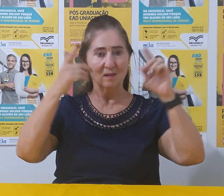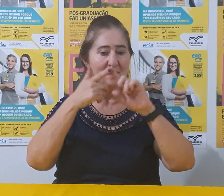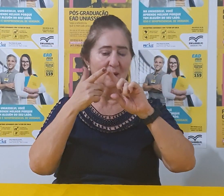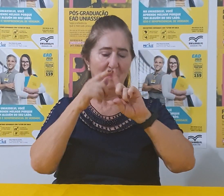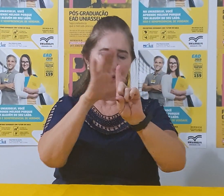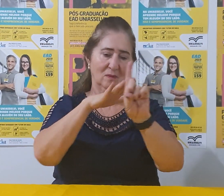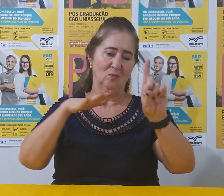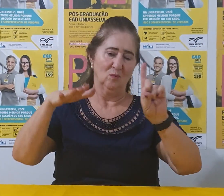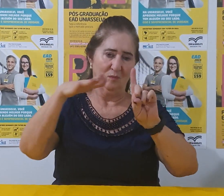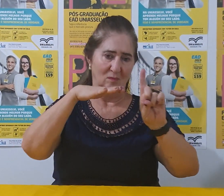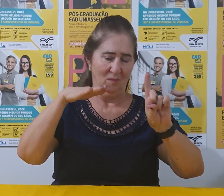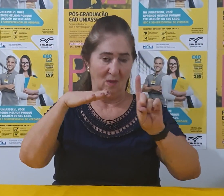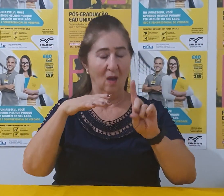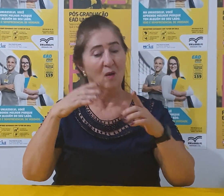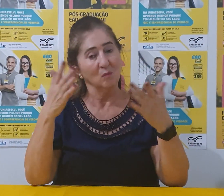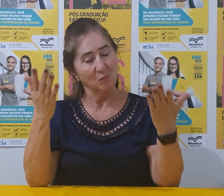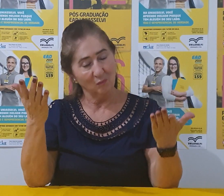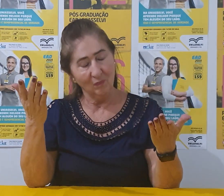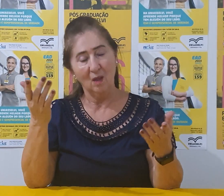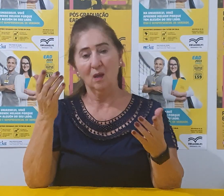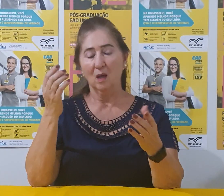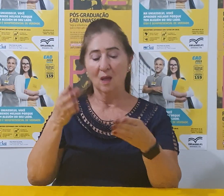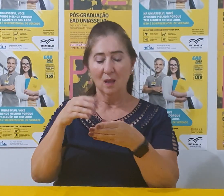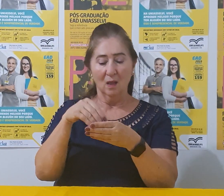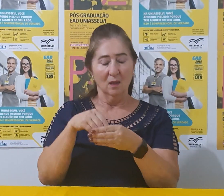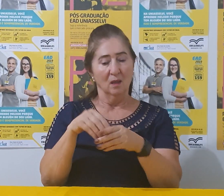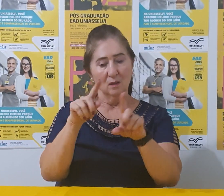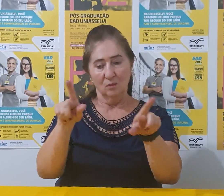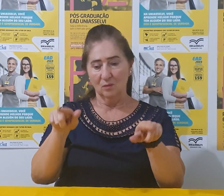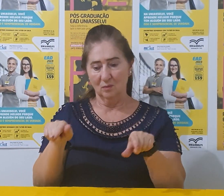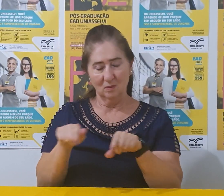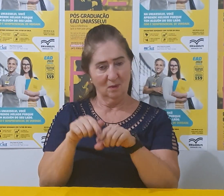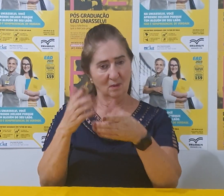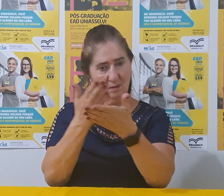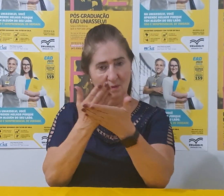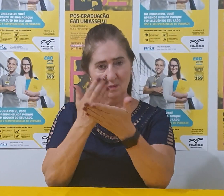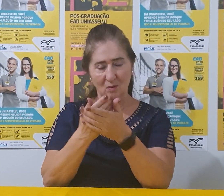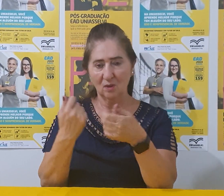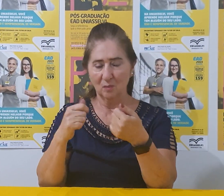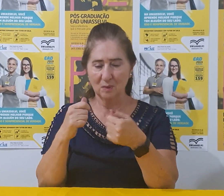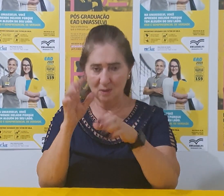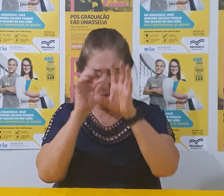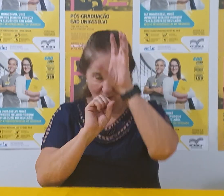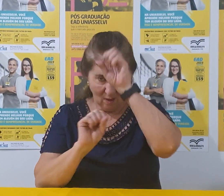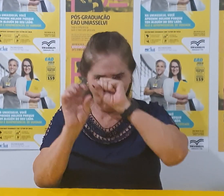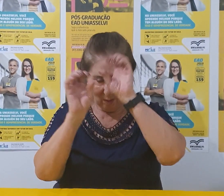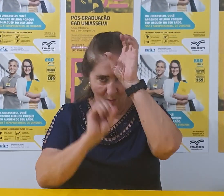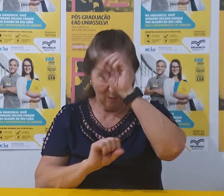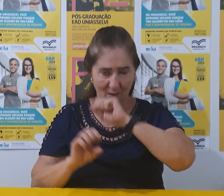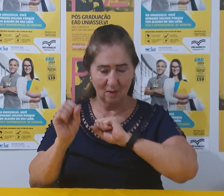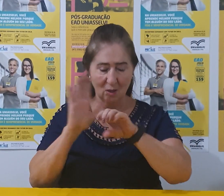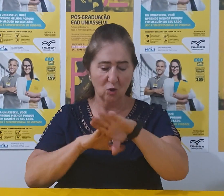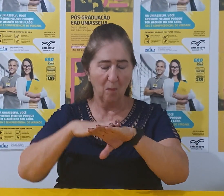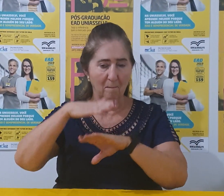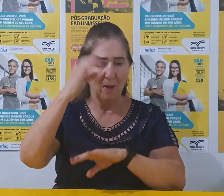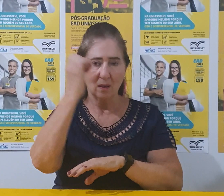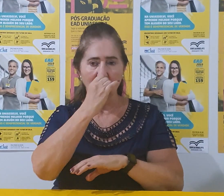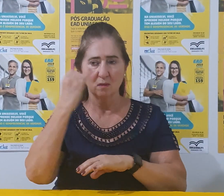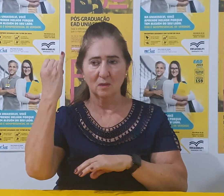Assim, o acesso à escola, assim como a aprendizagem, são de suma importância para o surdo, pois